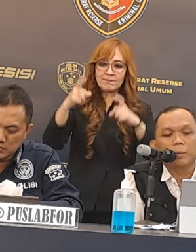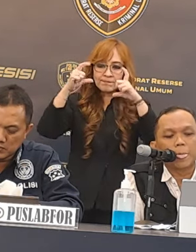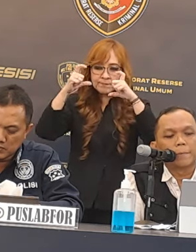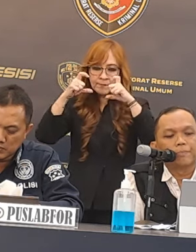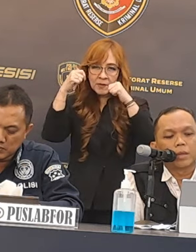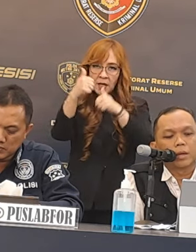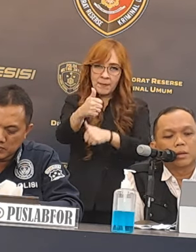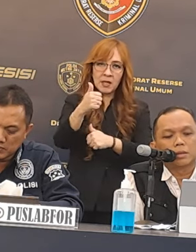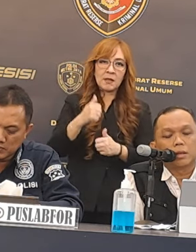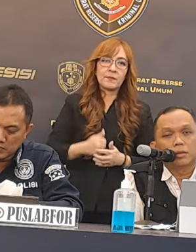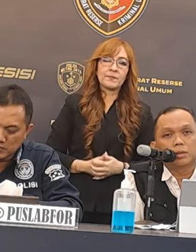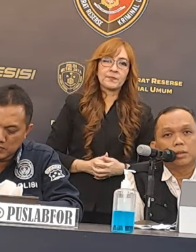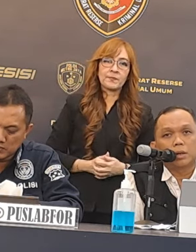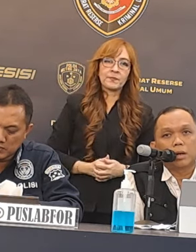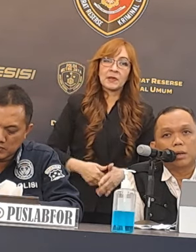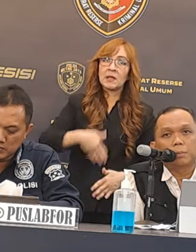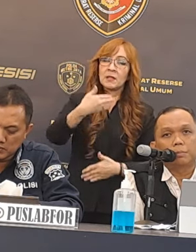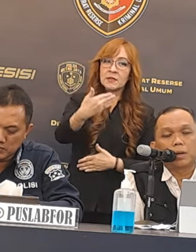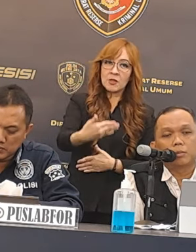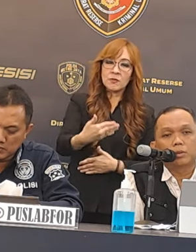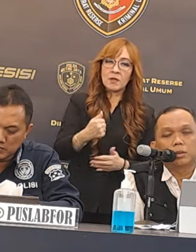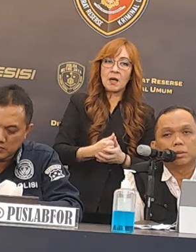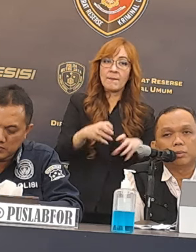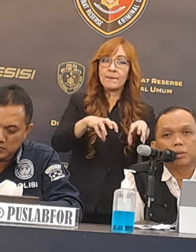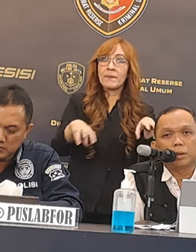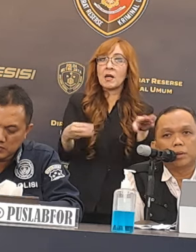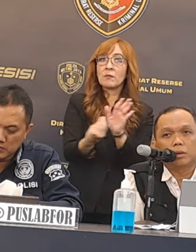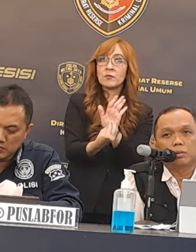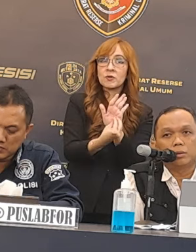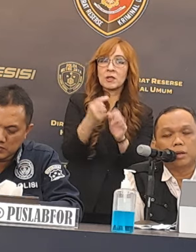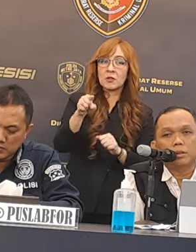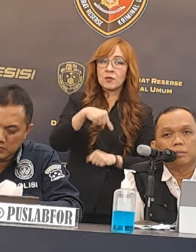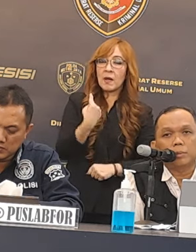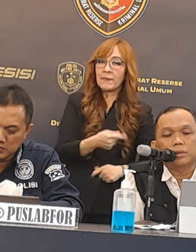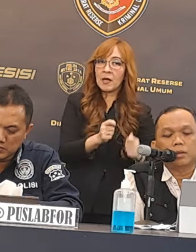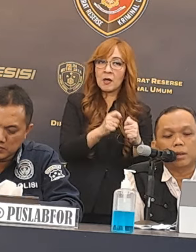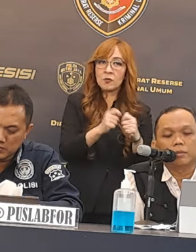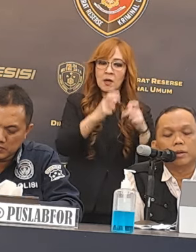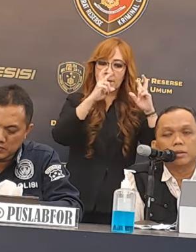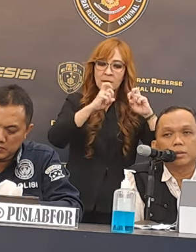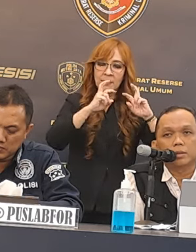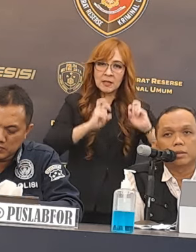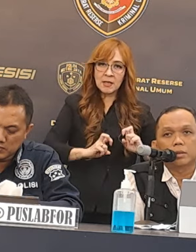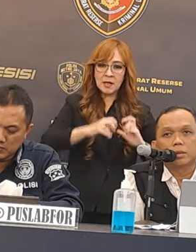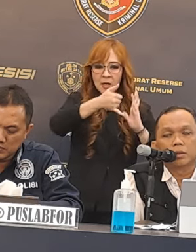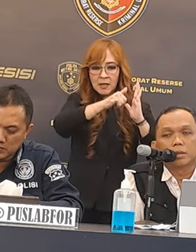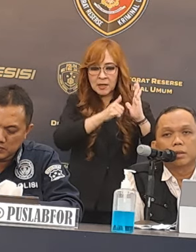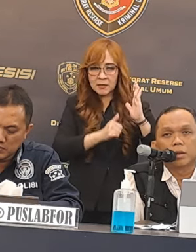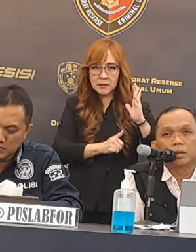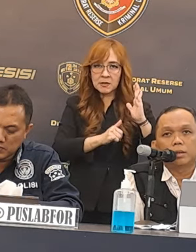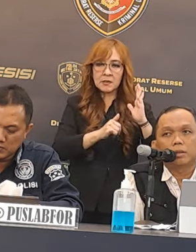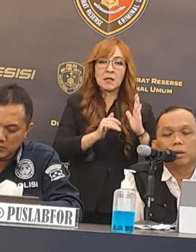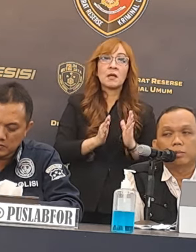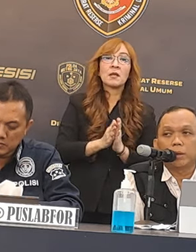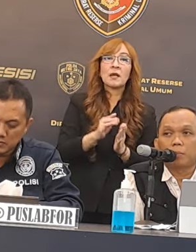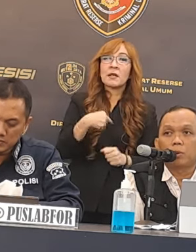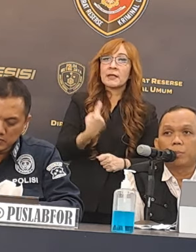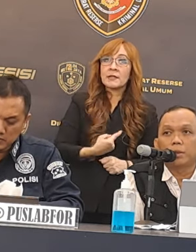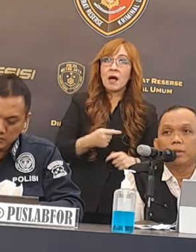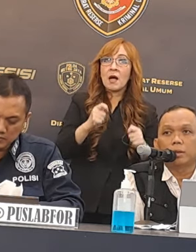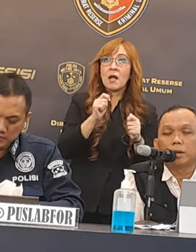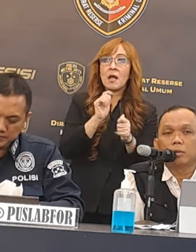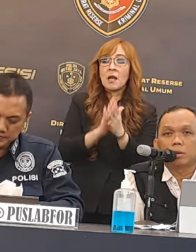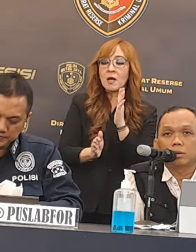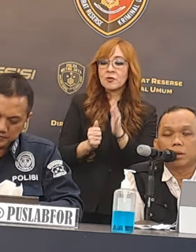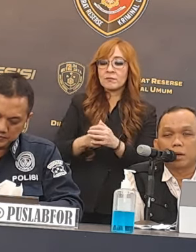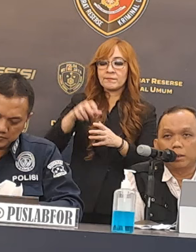dengan baik. Selanjutnya terhadap barang bukti tersebut kami lakukan pemeriksaan live analysis dan kita lakukan backup